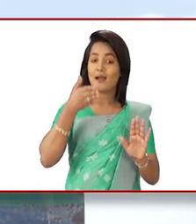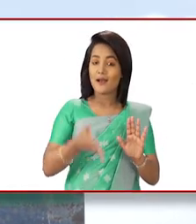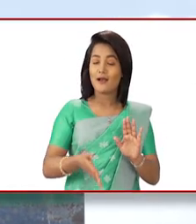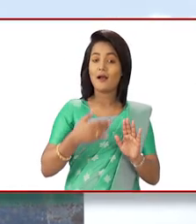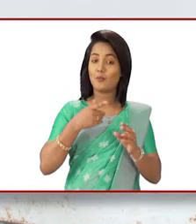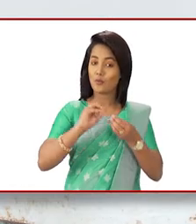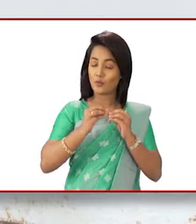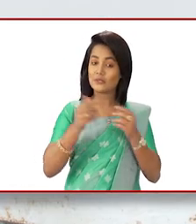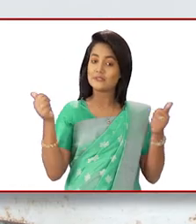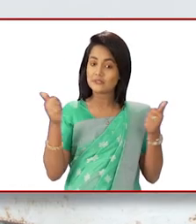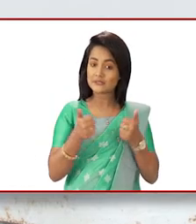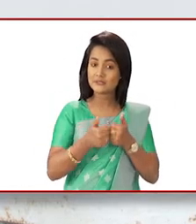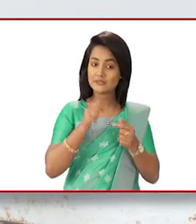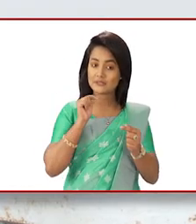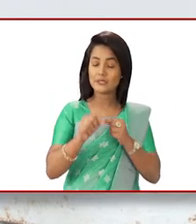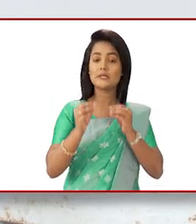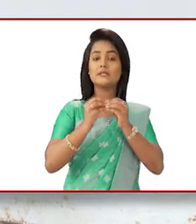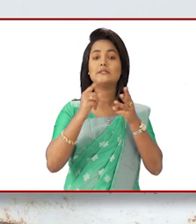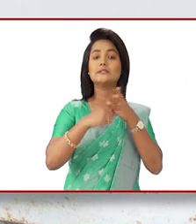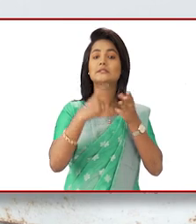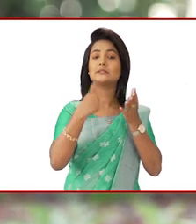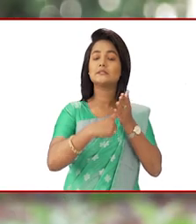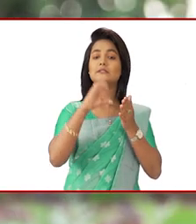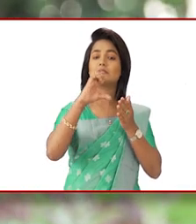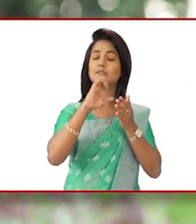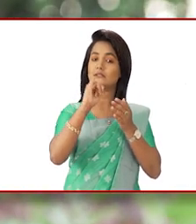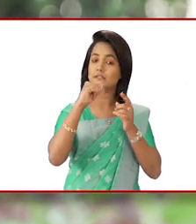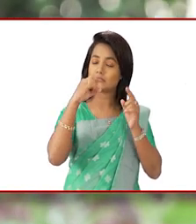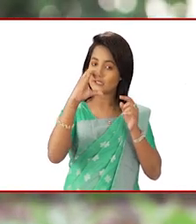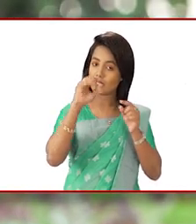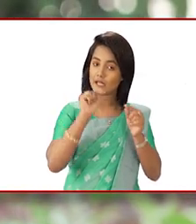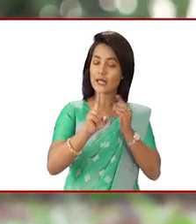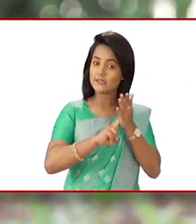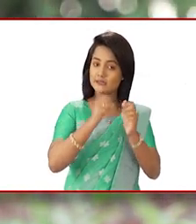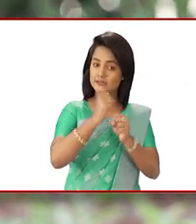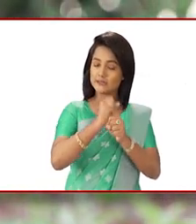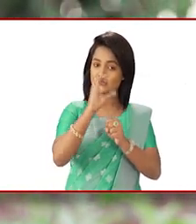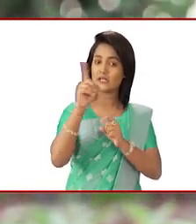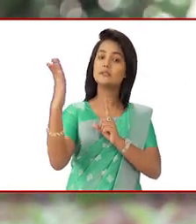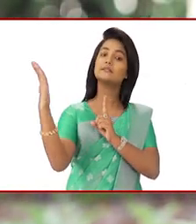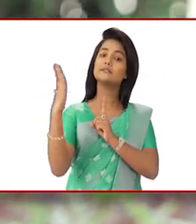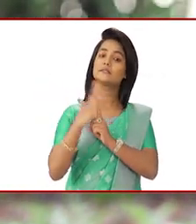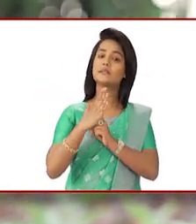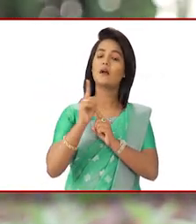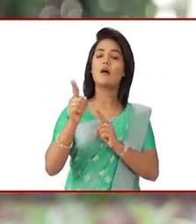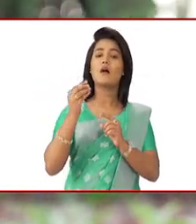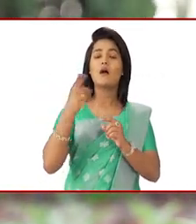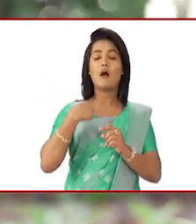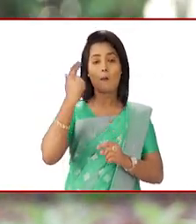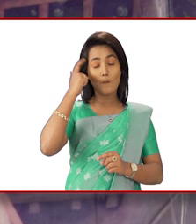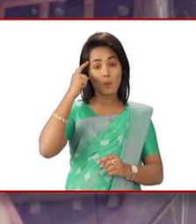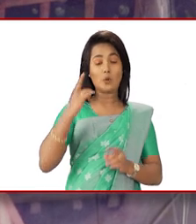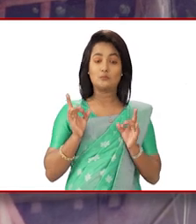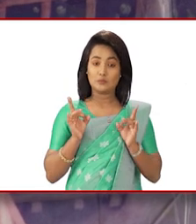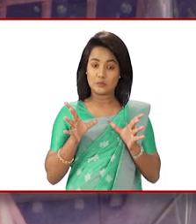কষ্টের পাশে আমার এক সময় বার্ষিক হলে একটা এনজিও আমার পাশে দাঁড়িয়ে ওরা আমার এই যে সাপোর্ট দিয়ে আমার মনের